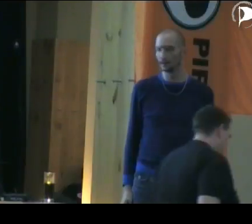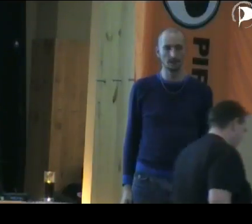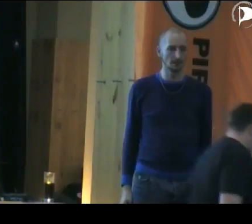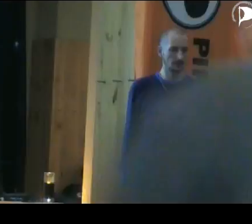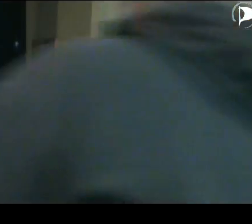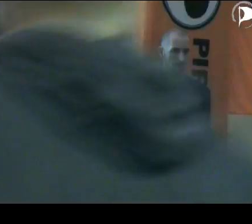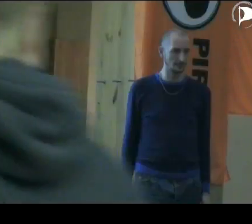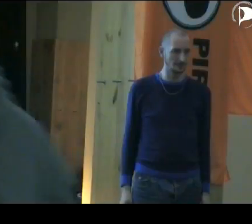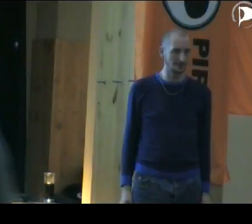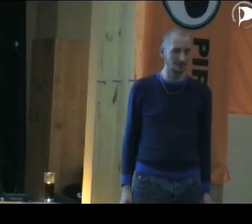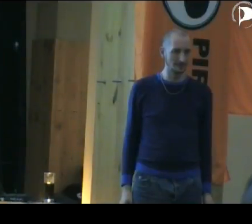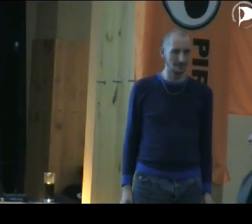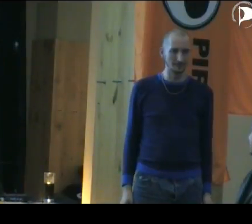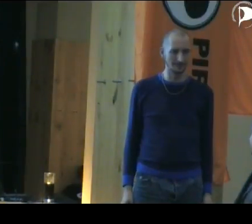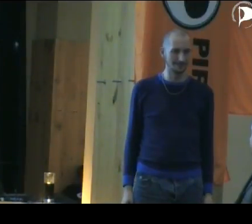dem kann